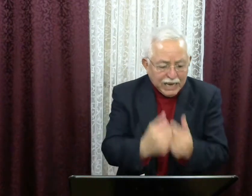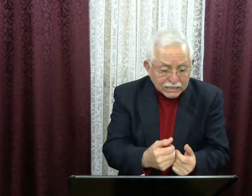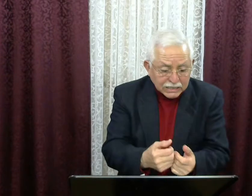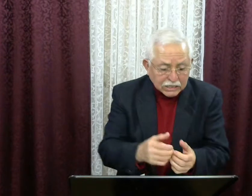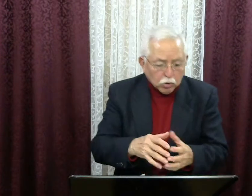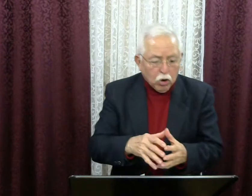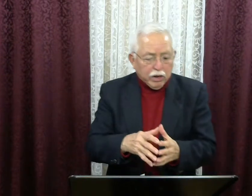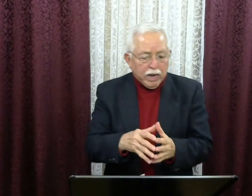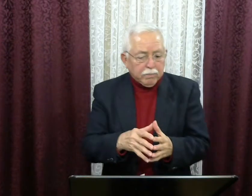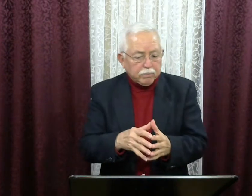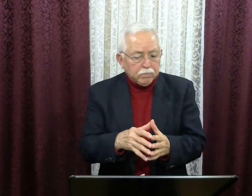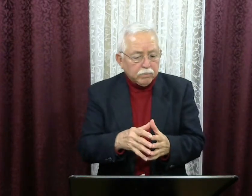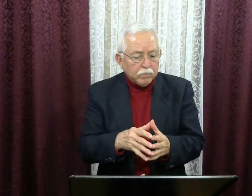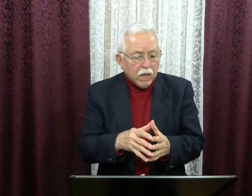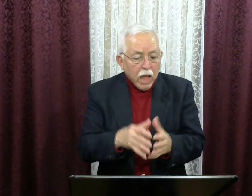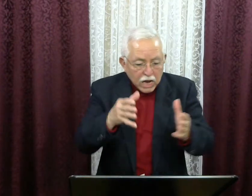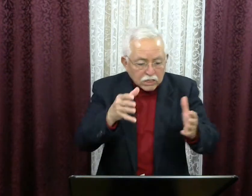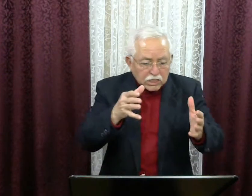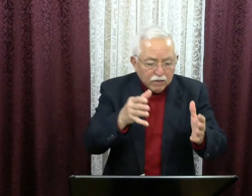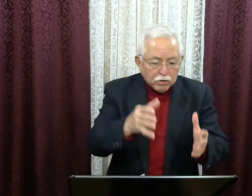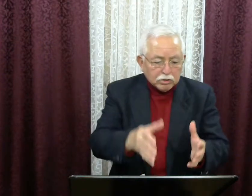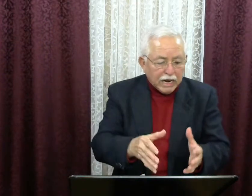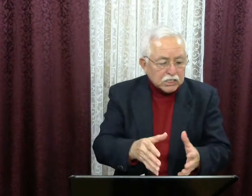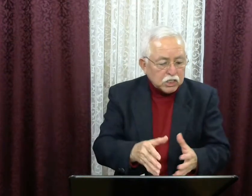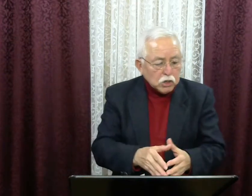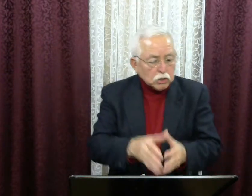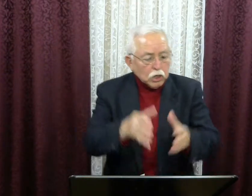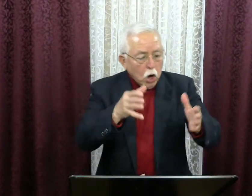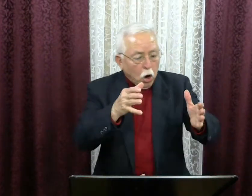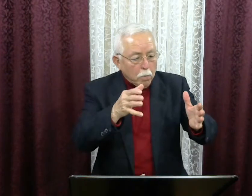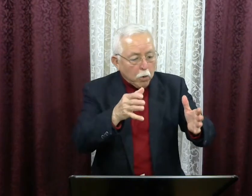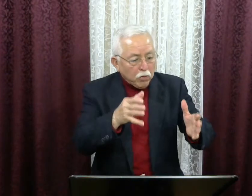riquezas de su gloria el ser fortalecidos con poder